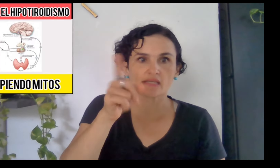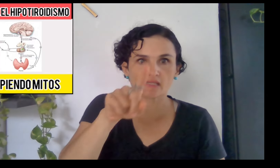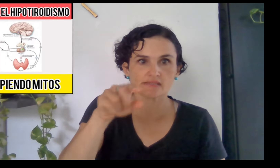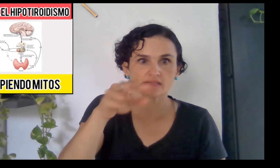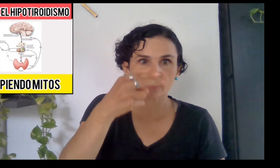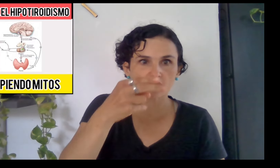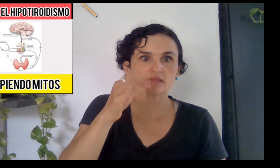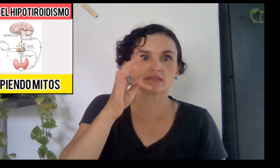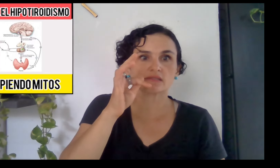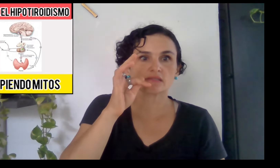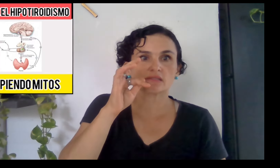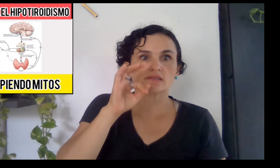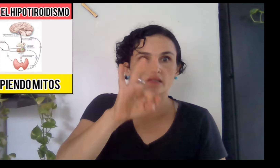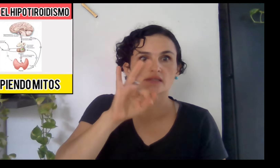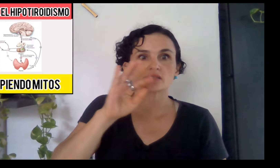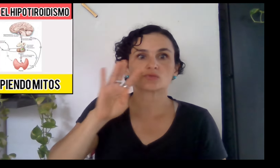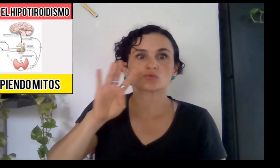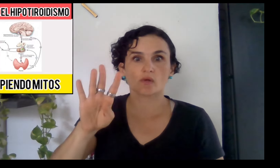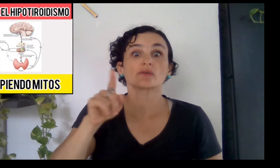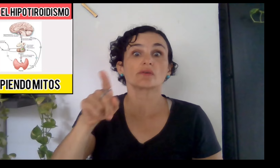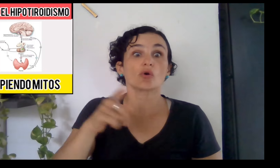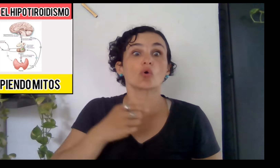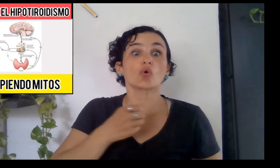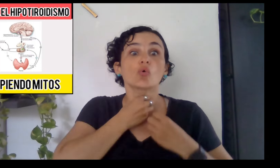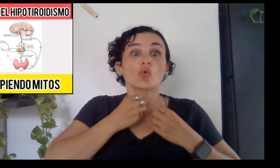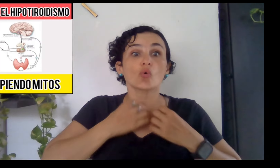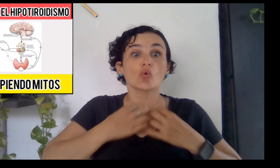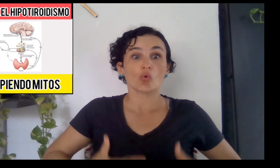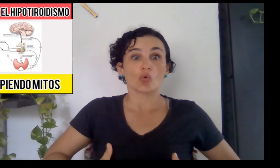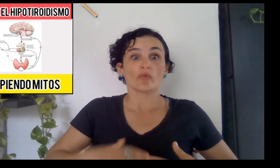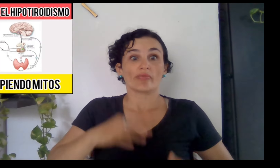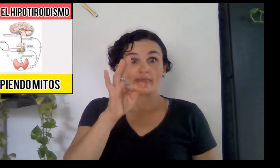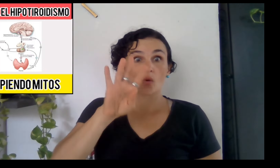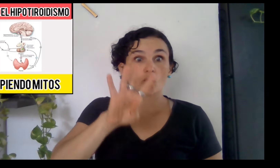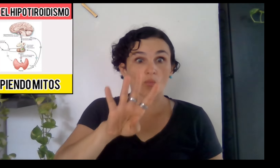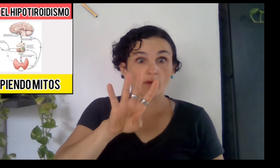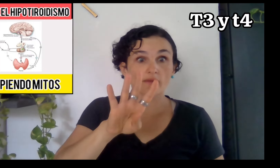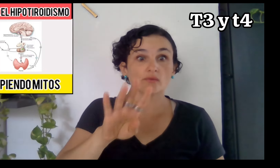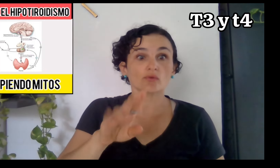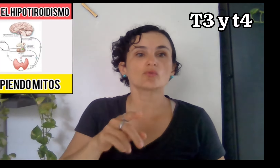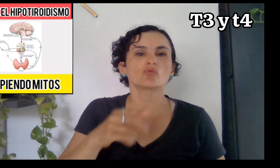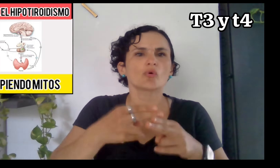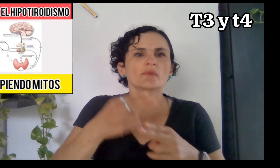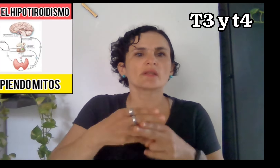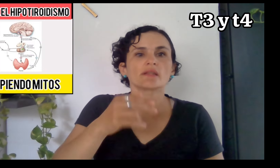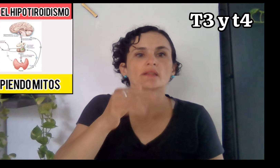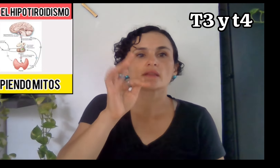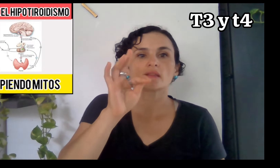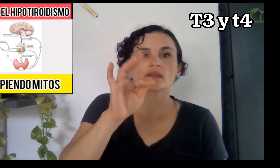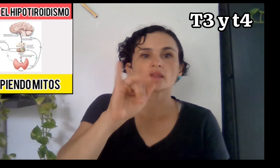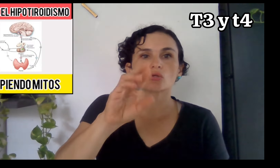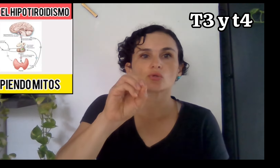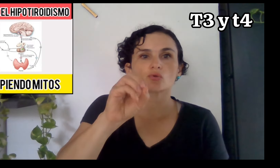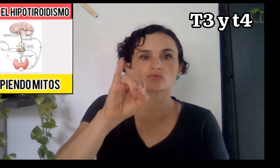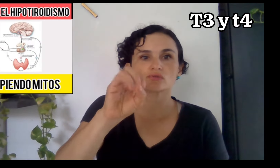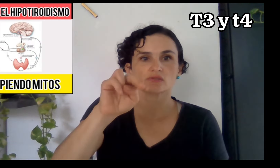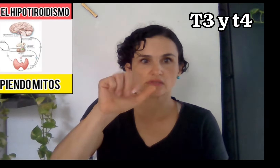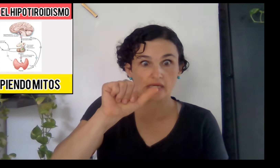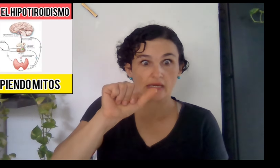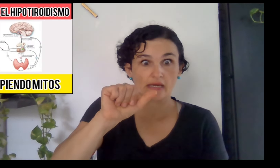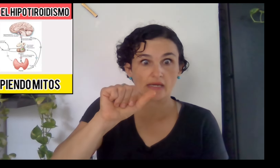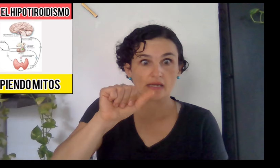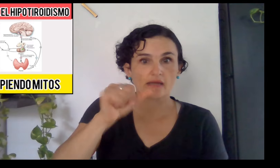llamada tiroxina, o sea, el T4, a partir de los siguientes nutrientes. Esta es la parte más importante para que comprendamos realmente cómo se puede resucitar